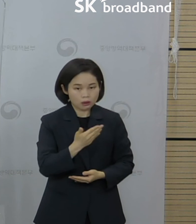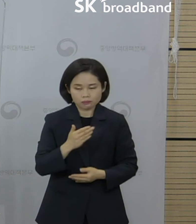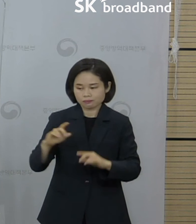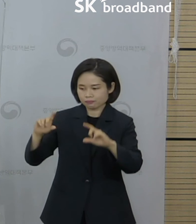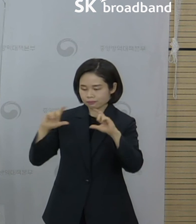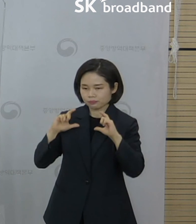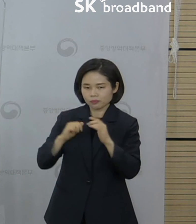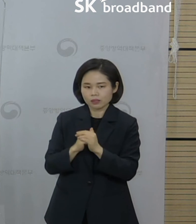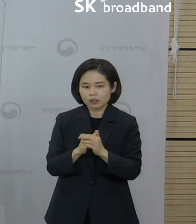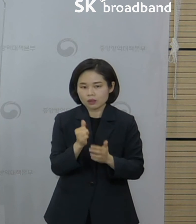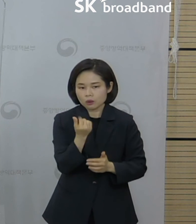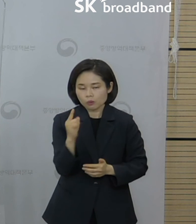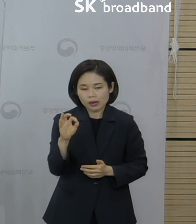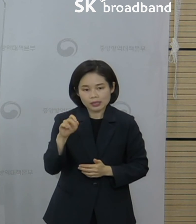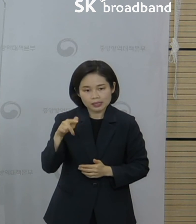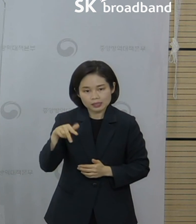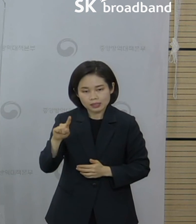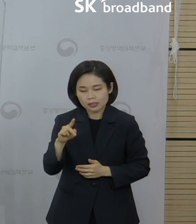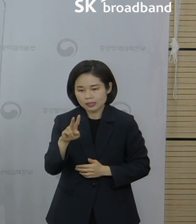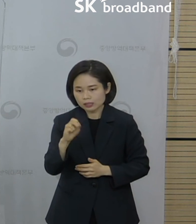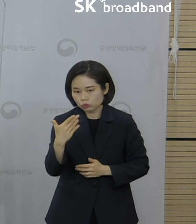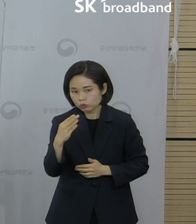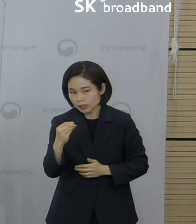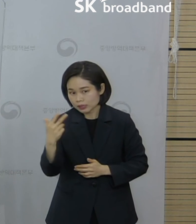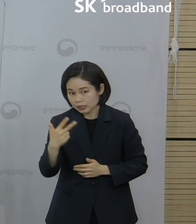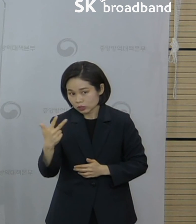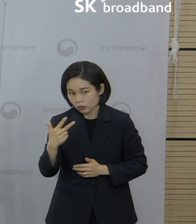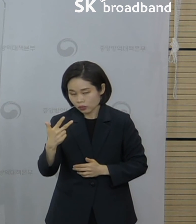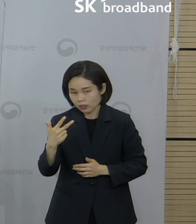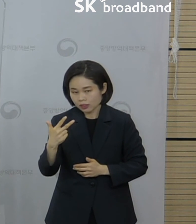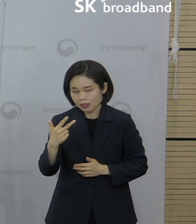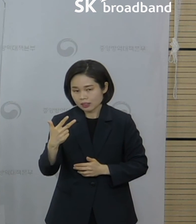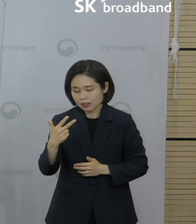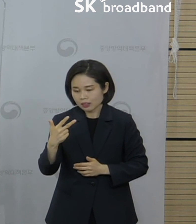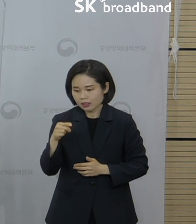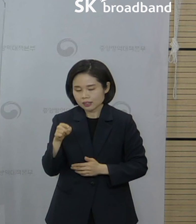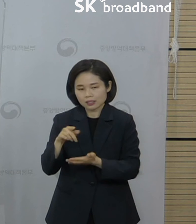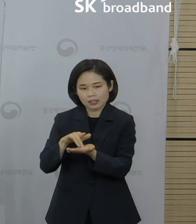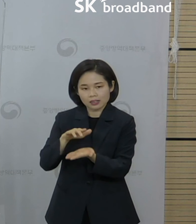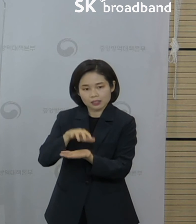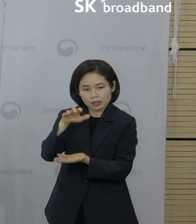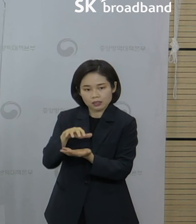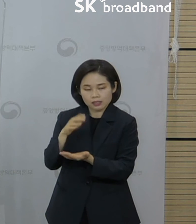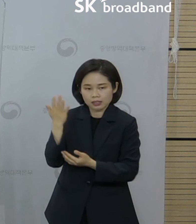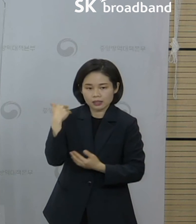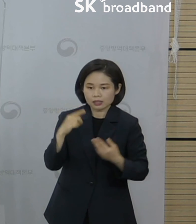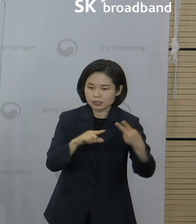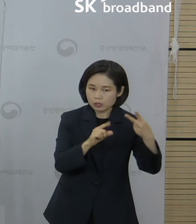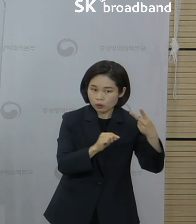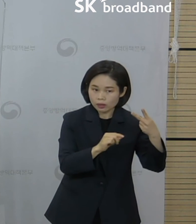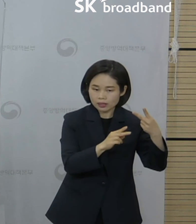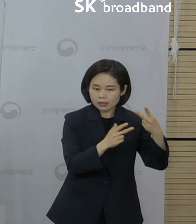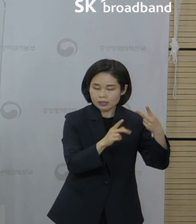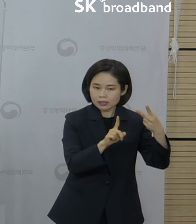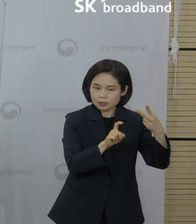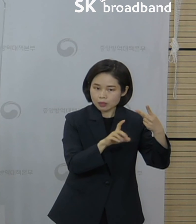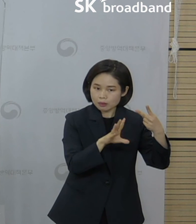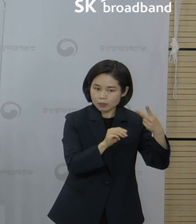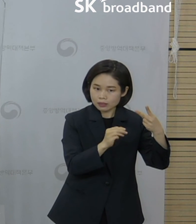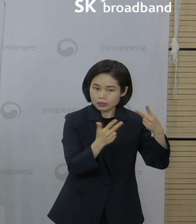백신의 29만 7천 회분은 지난 2월 26일에 도착했던 11만 7천 회분